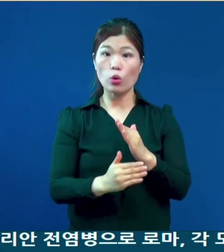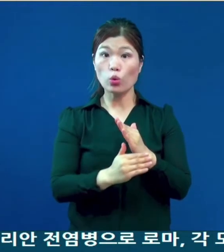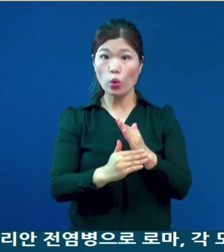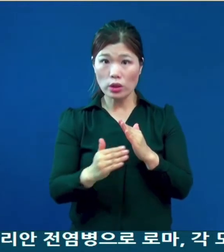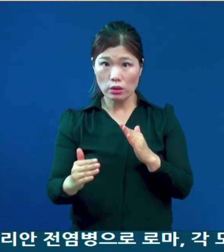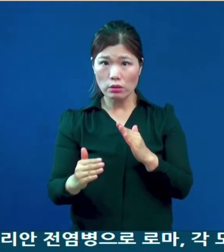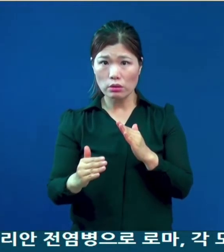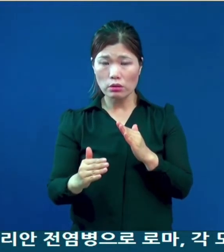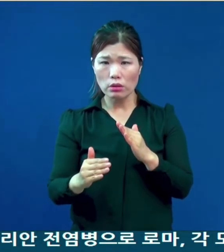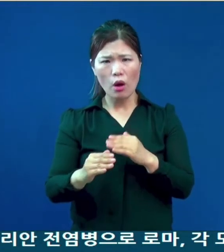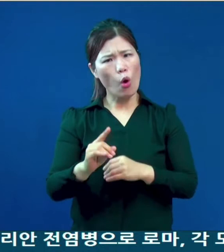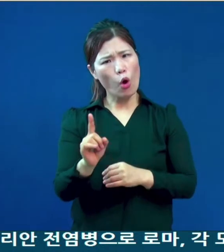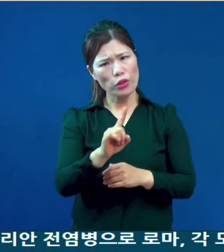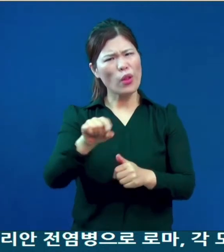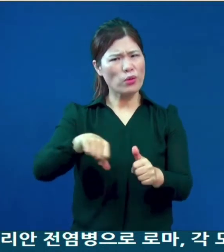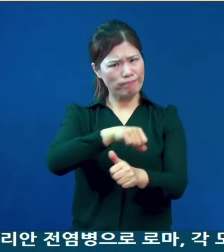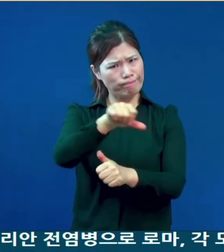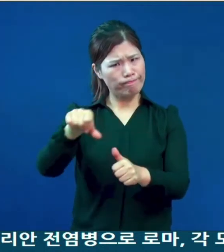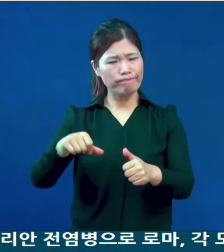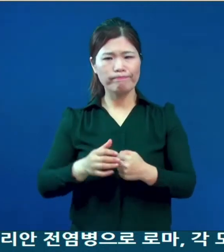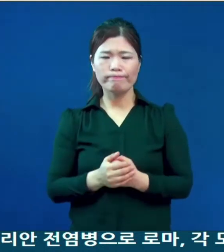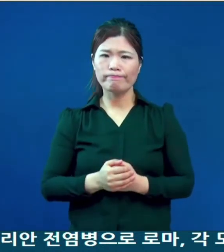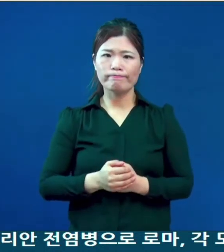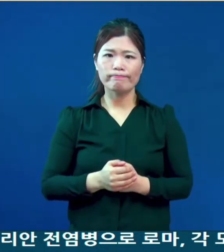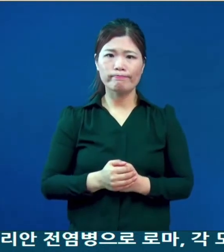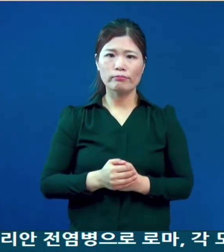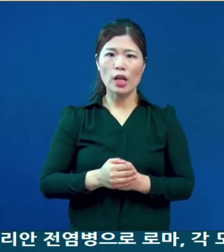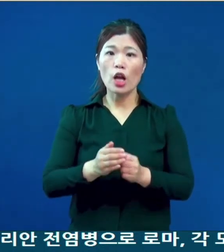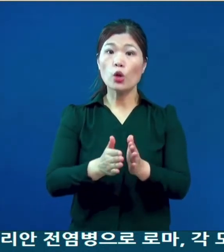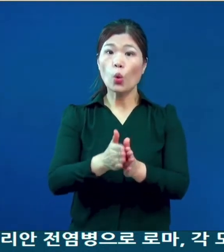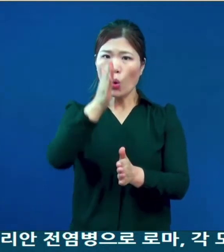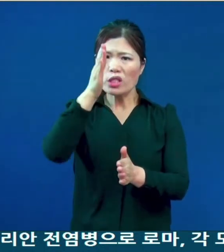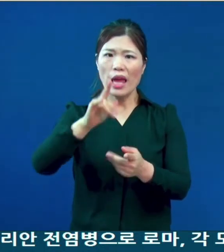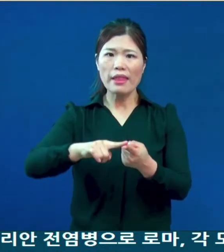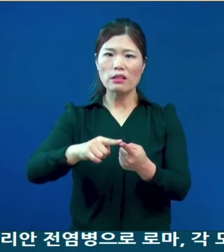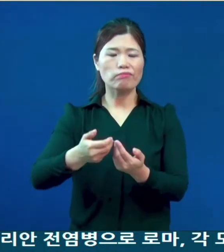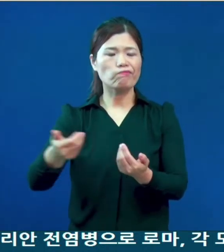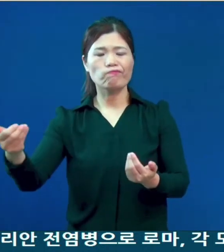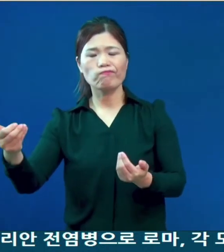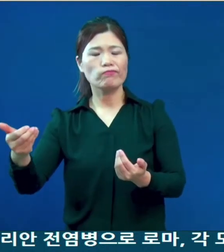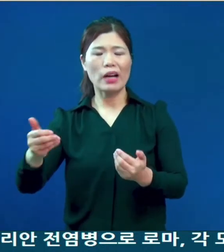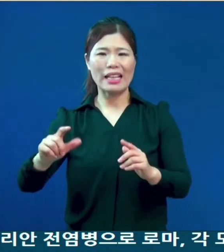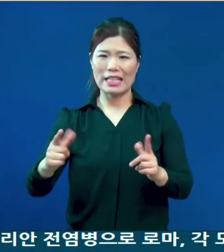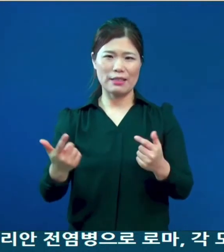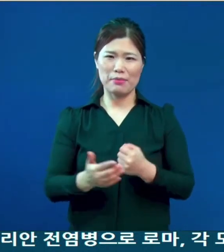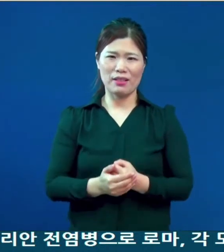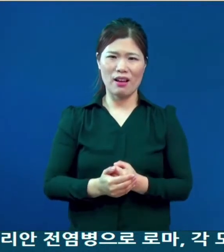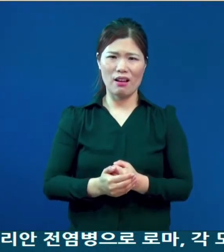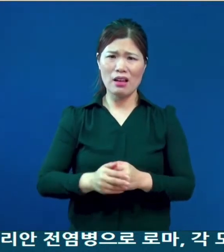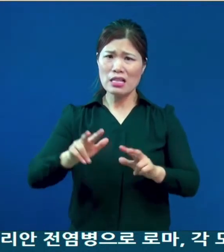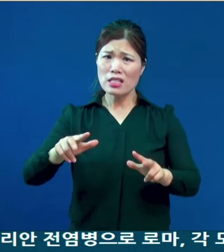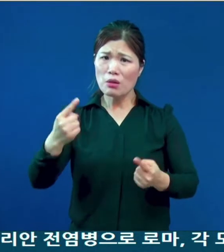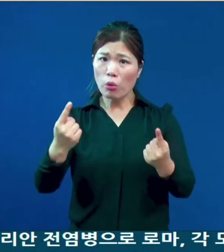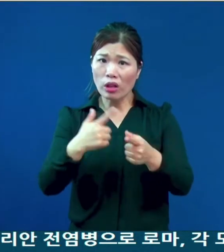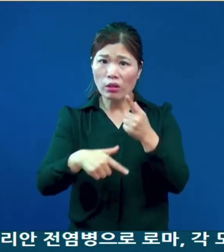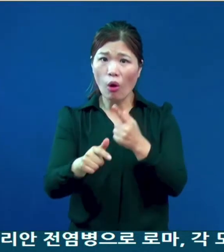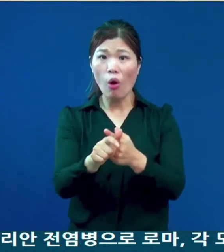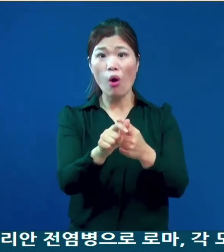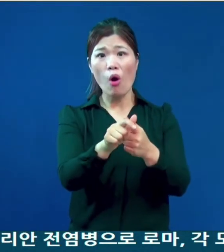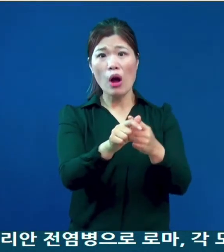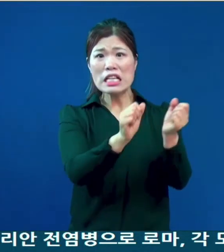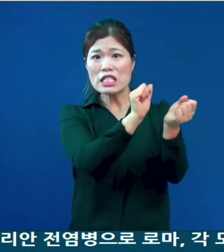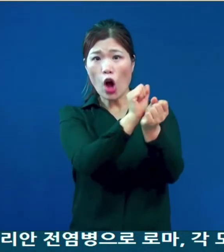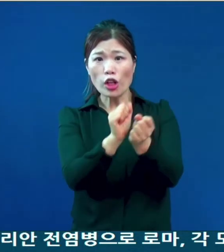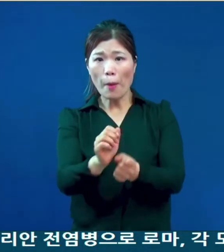과연 어떠했을까요? 이들은 도시를 떠나지 않았습니다. 지금보다 훨씬 더 전염병에